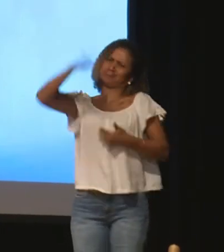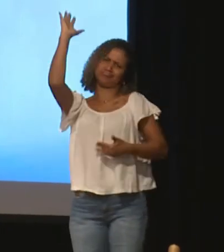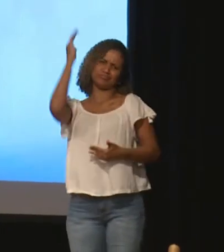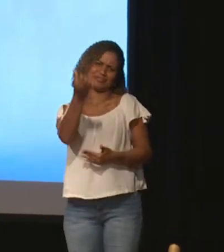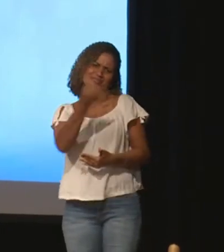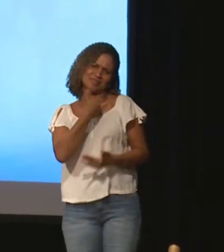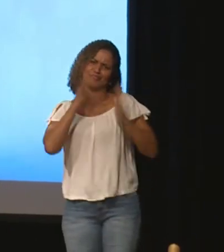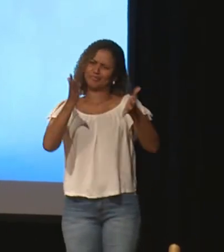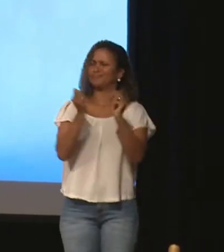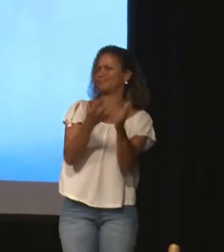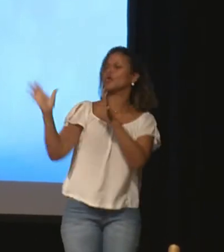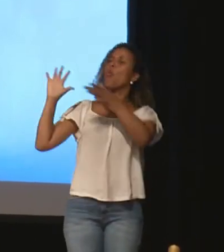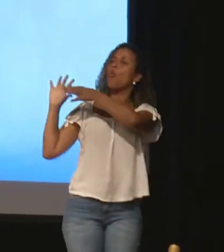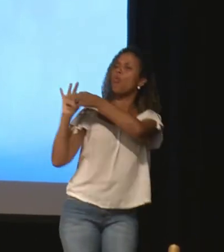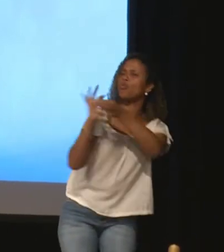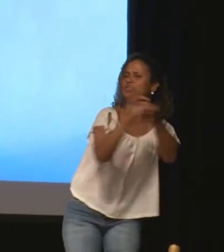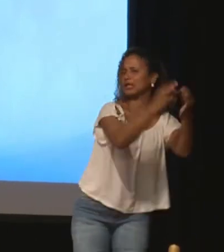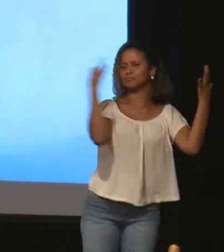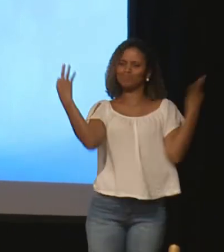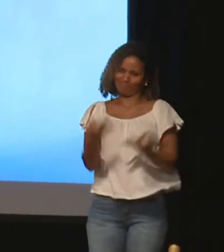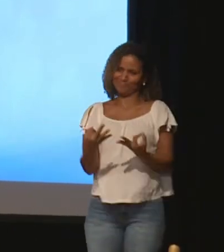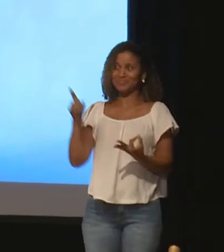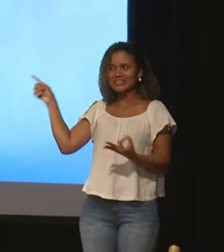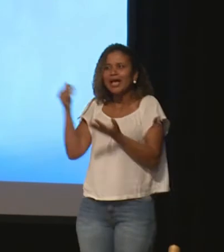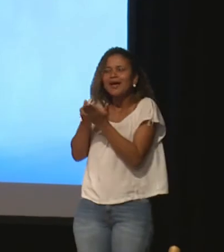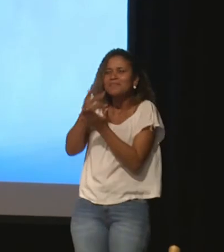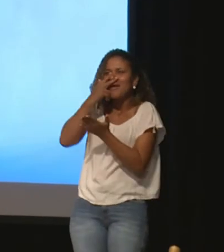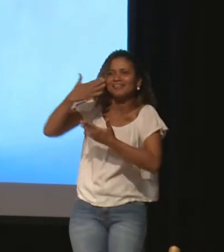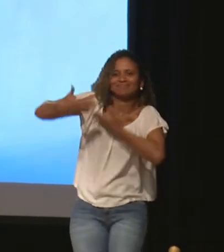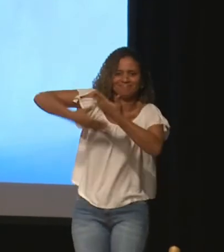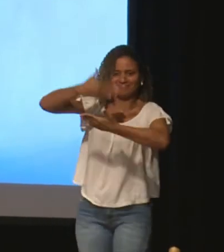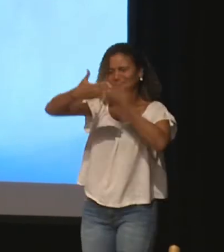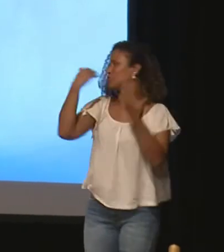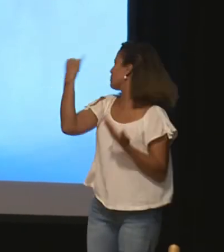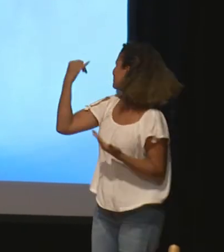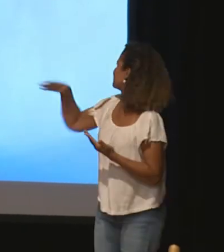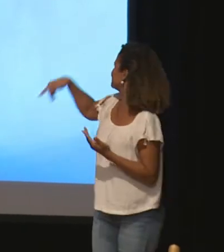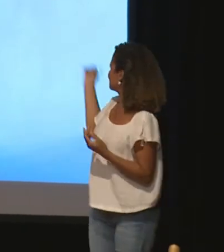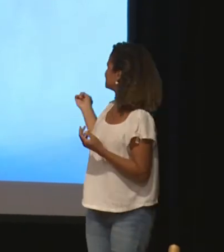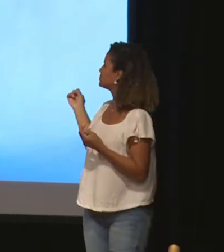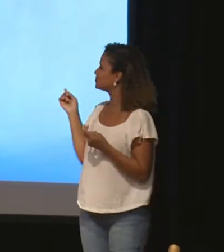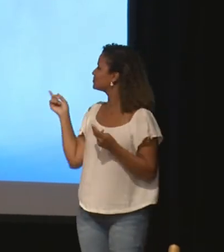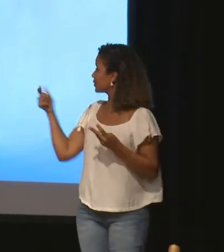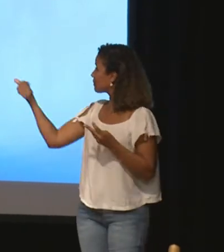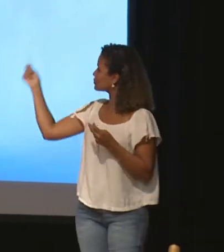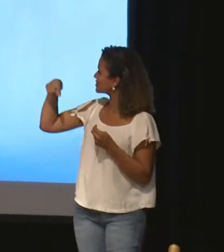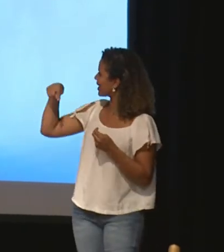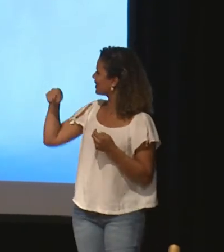vocabulário dela que já está bem mais adiantado, ela cria uma história mais coesa, mas isso aí é importante para esse